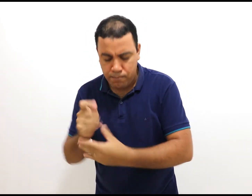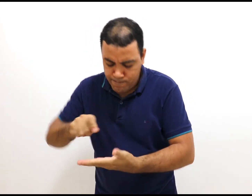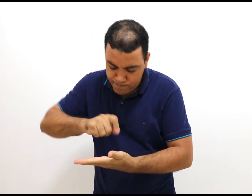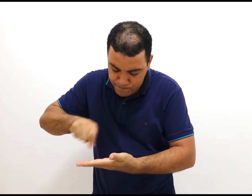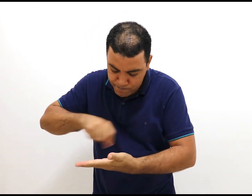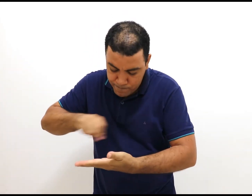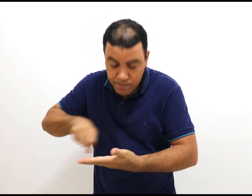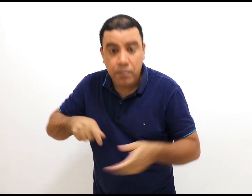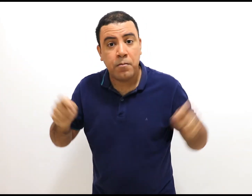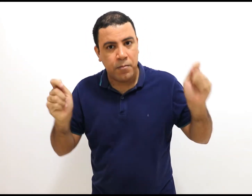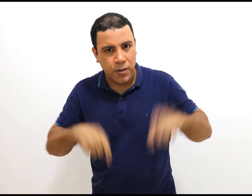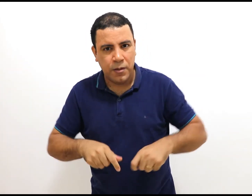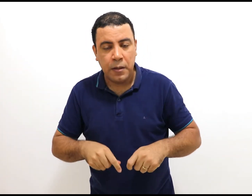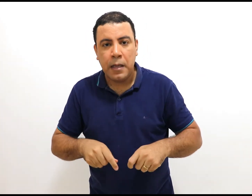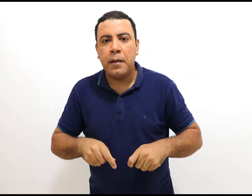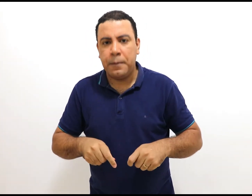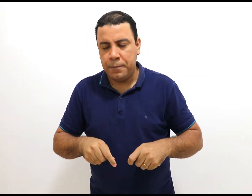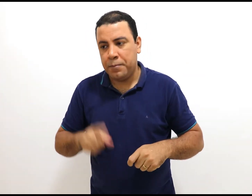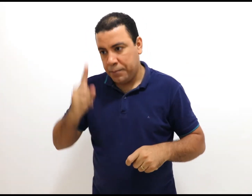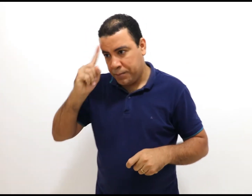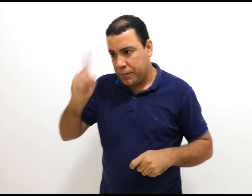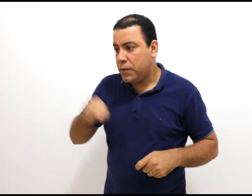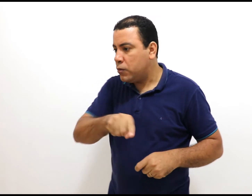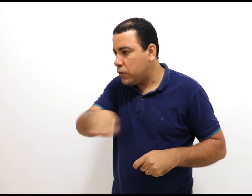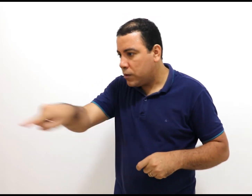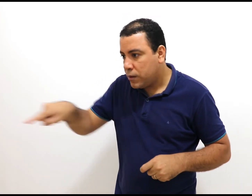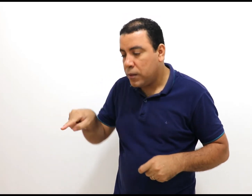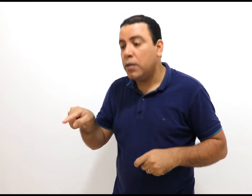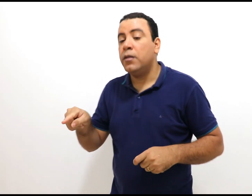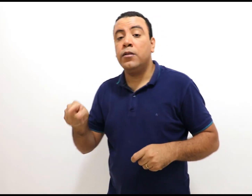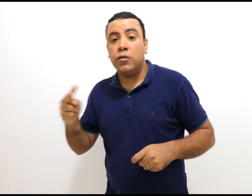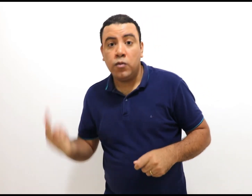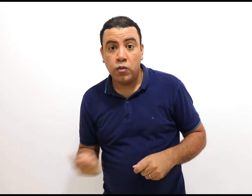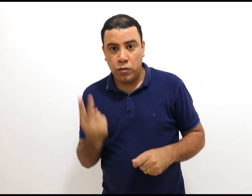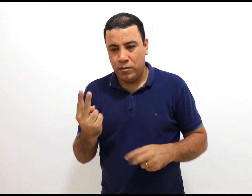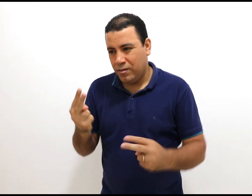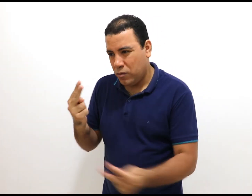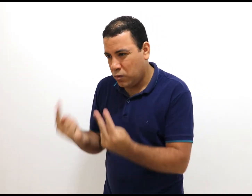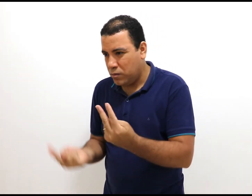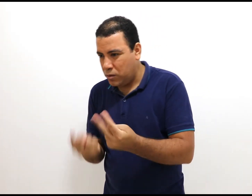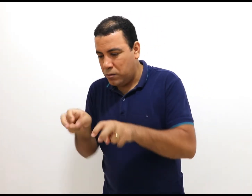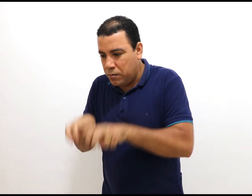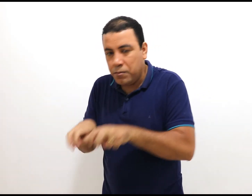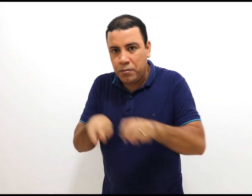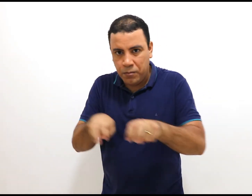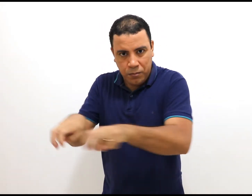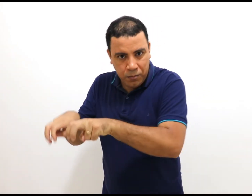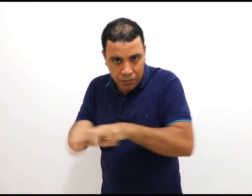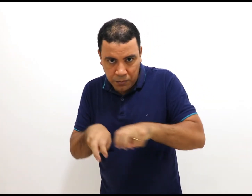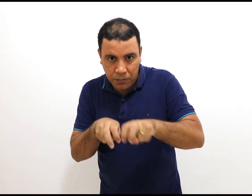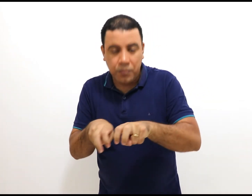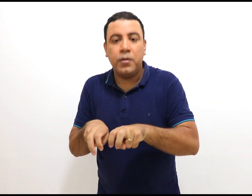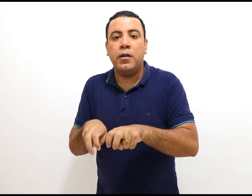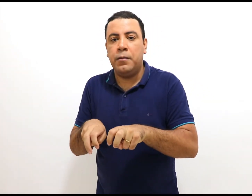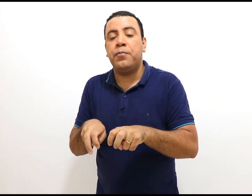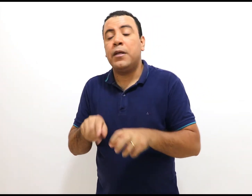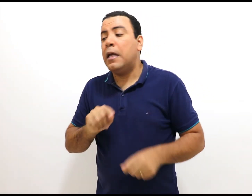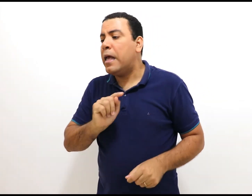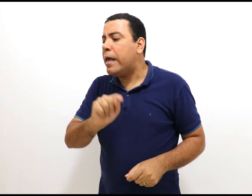fizessem em dupla. Com acesso à internet, os alunos usavam o smartphone